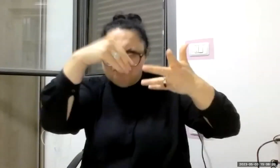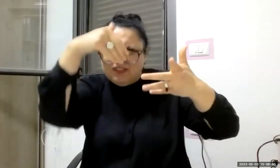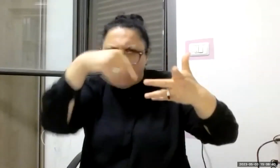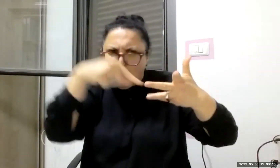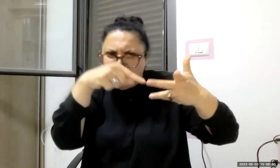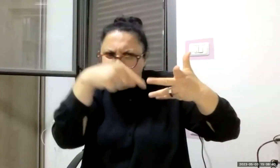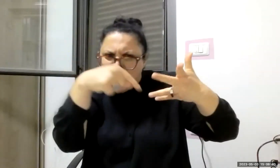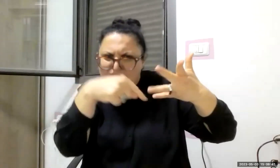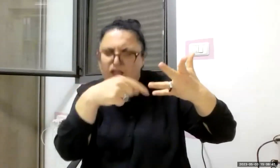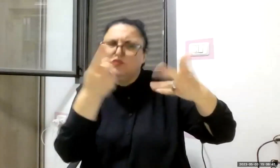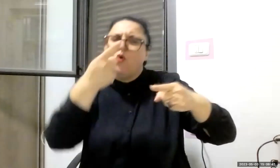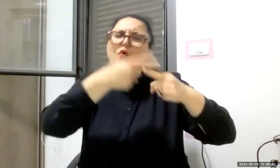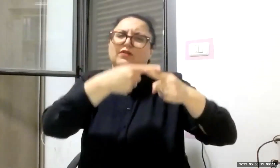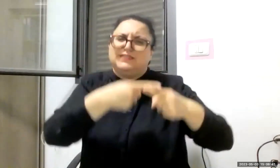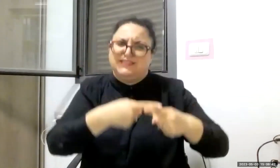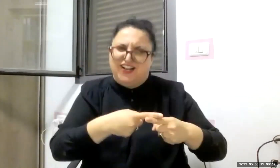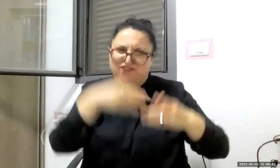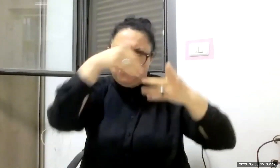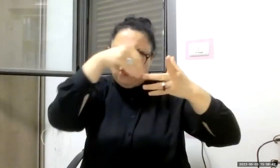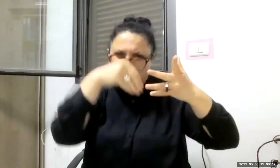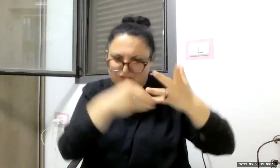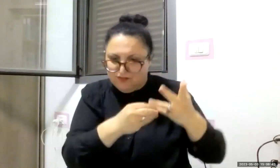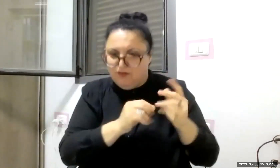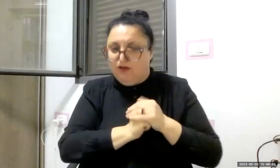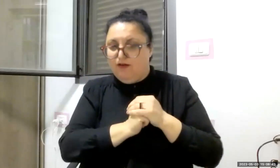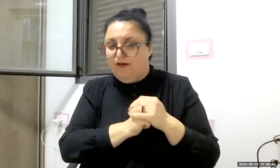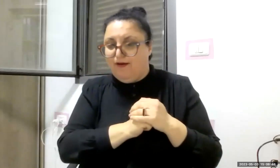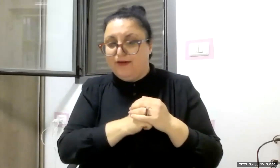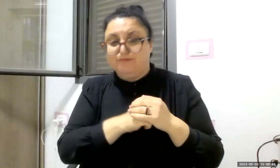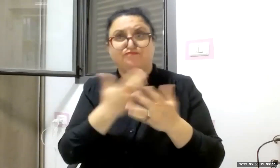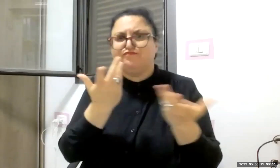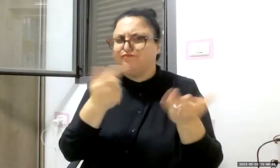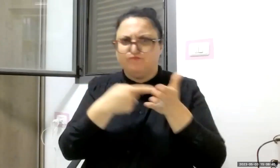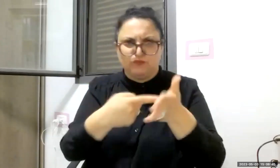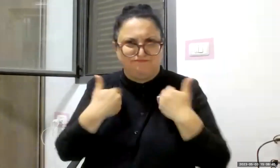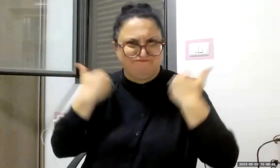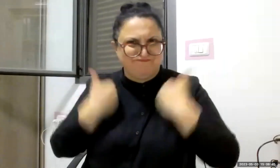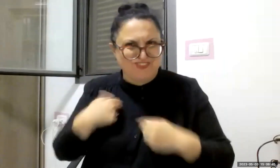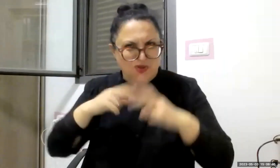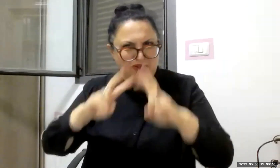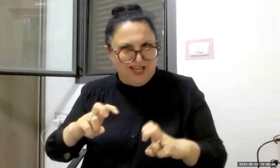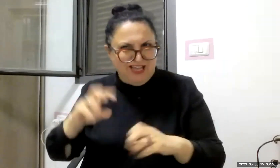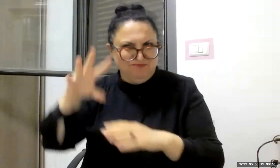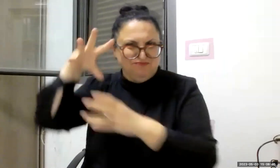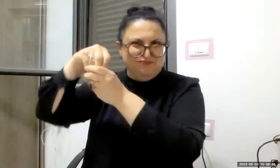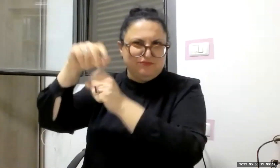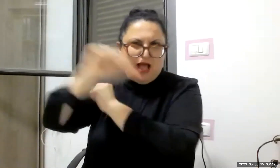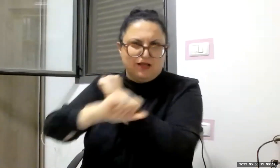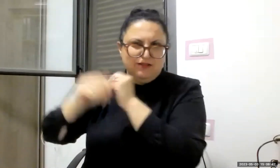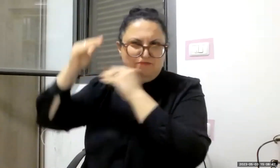איררכיה, ובכל אחד מהם יש הצטלבויות נוספות. לדוגמה, אני חוקרת